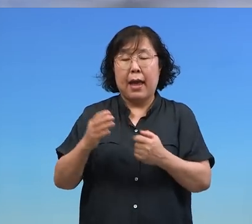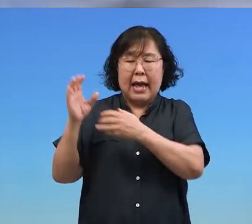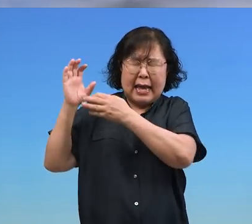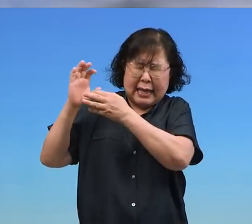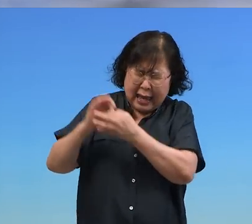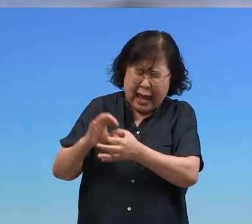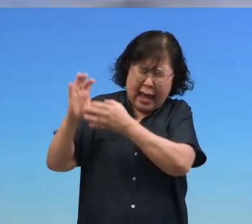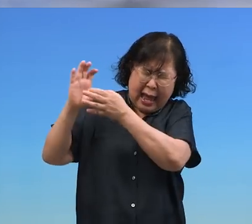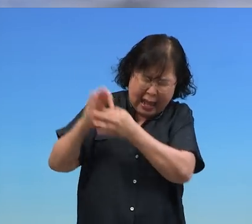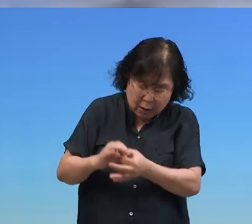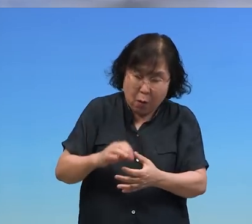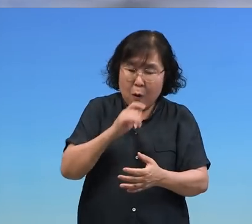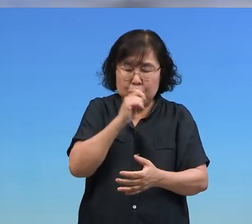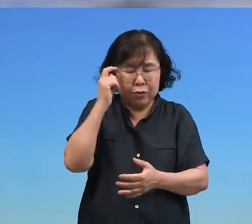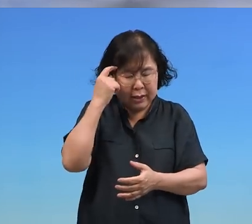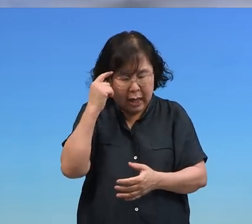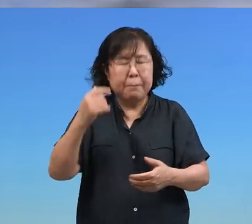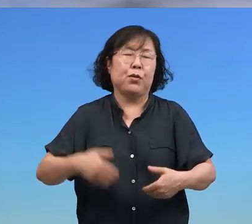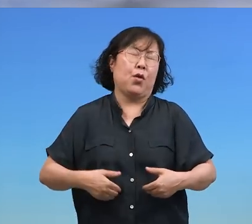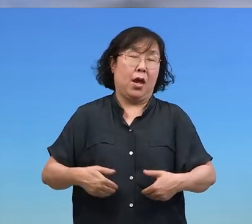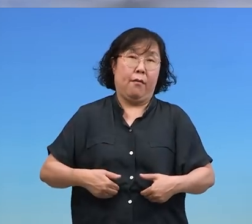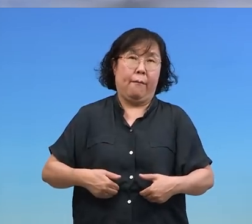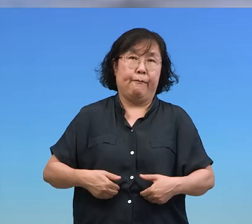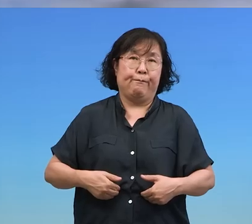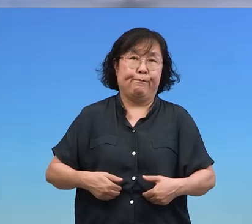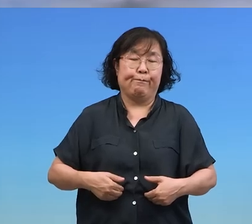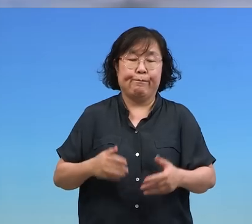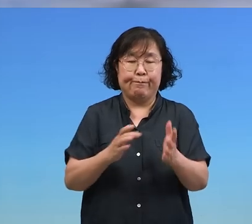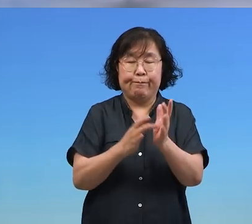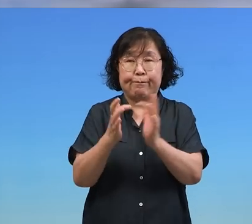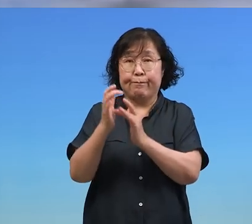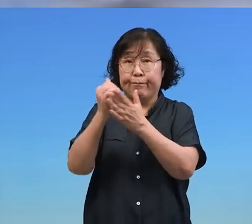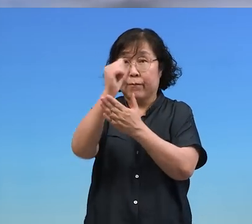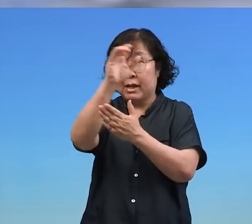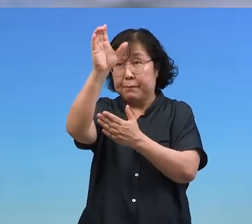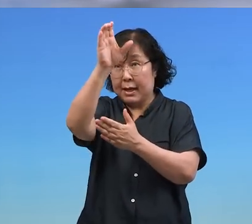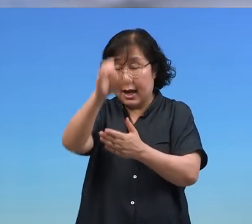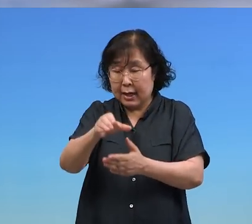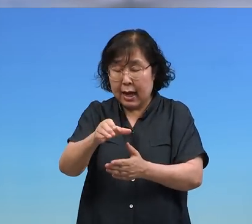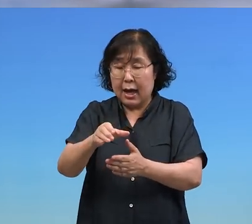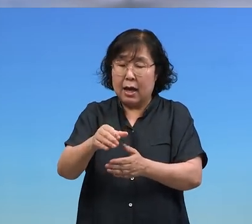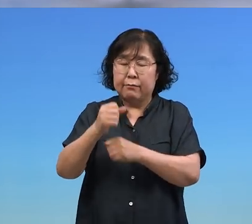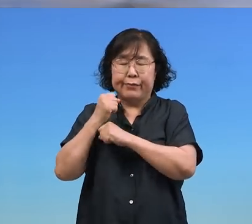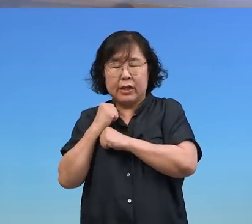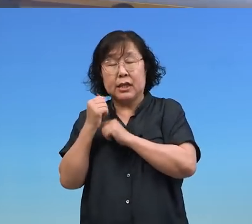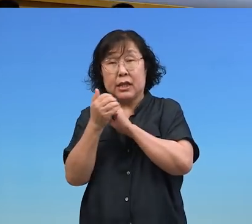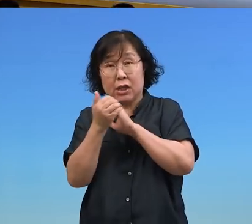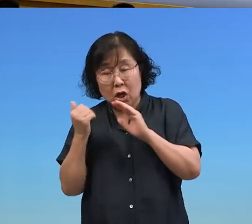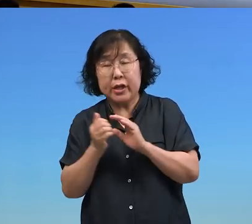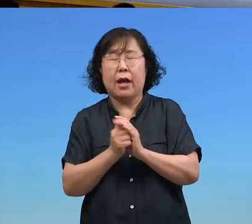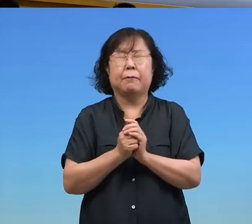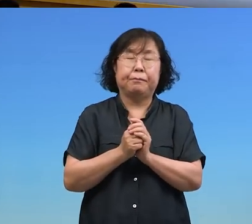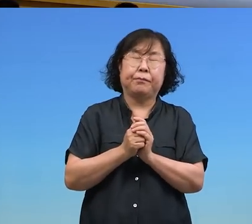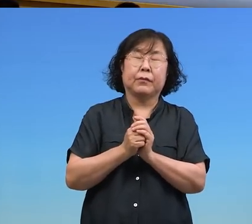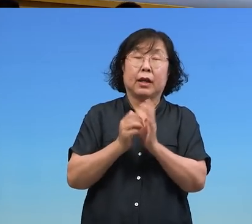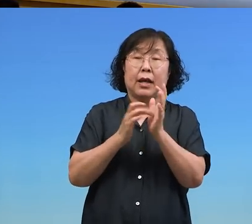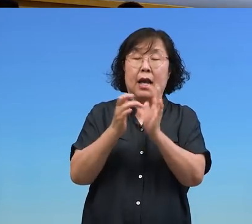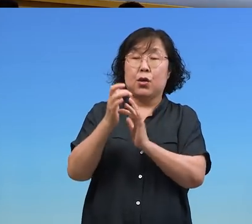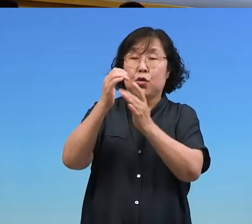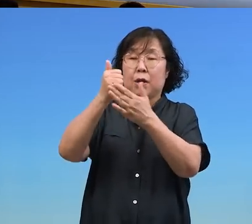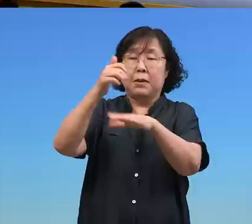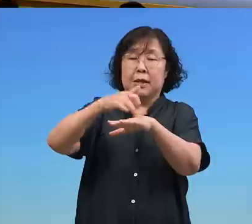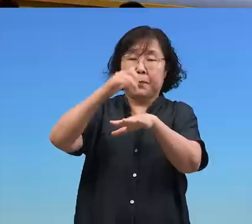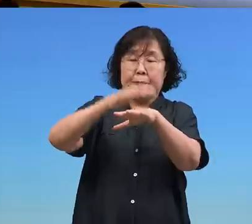제자들의 참 창피한 에피소드 다 아시죠 누가 보면 22장 39절 보십시오 예수께서